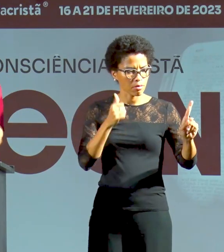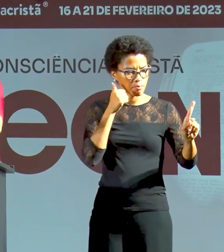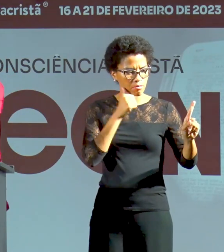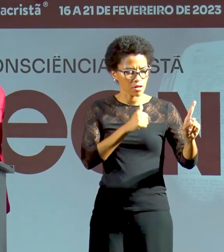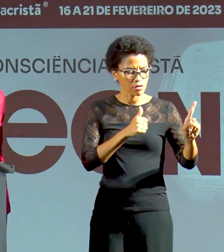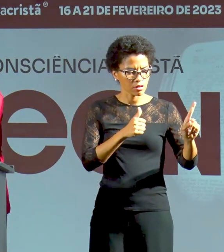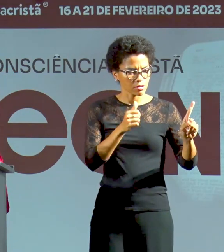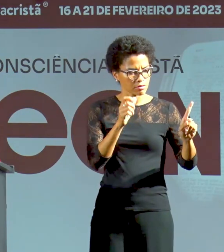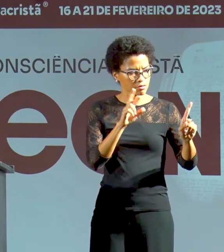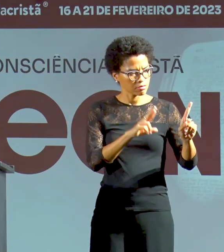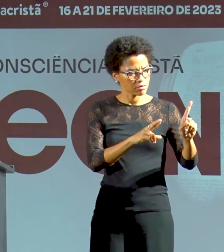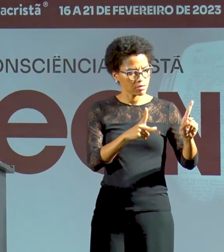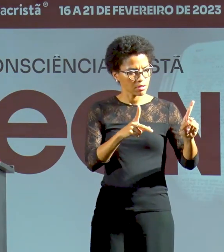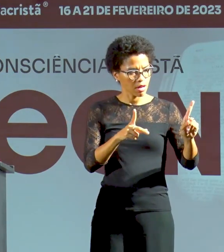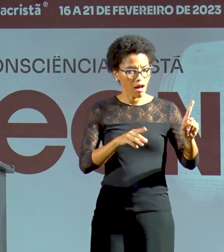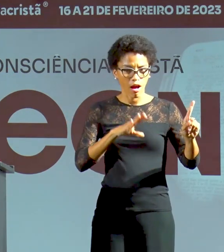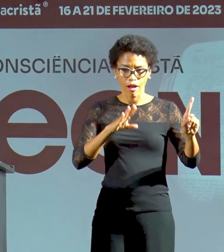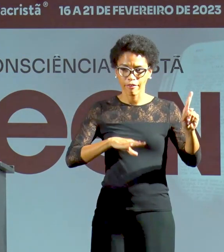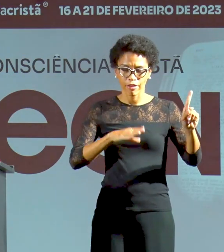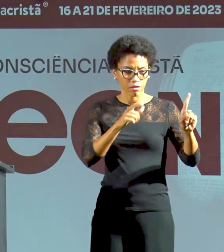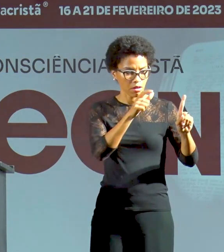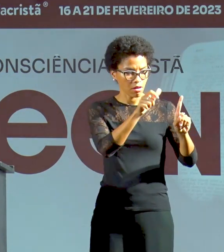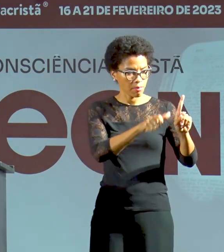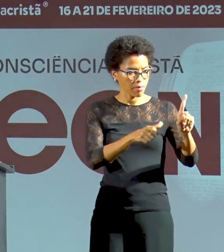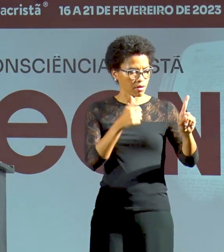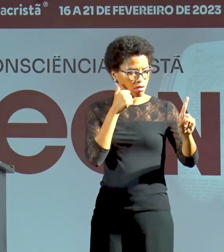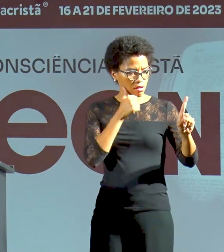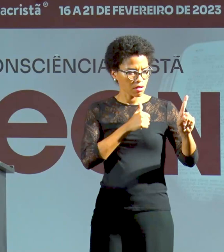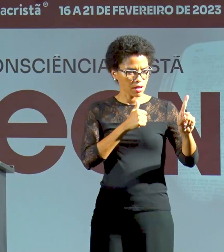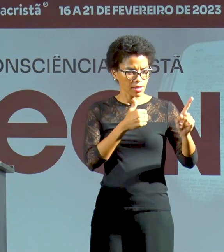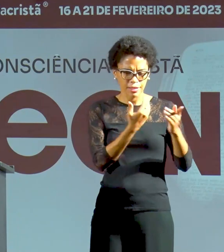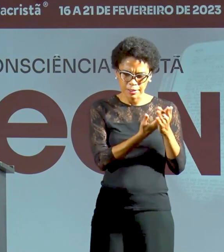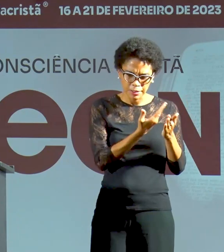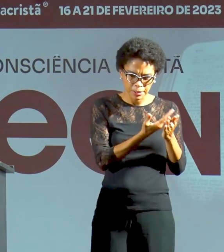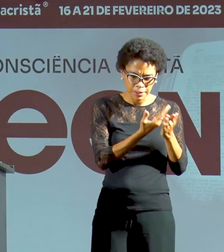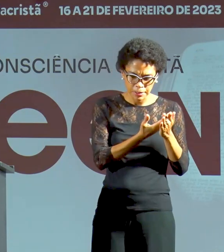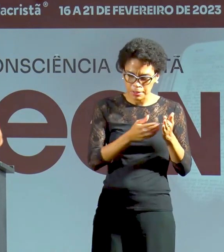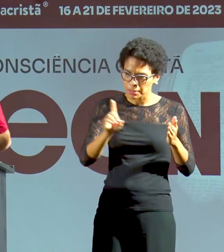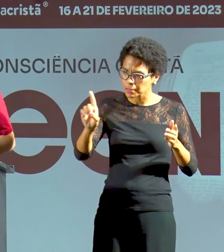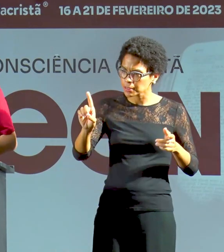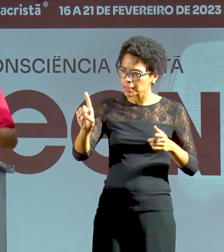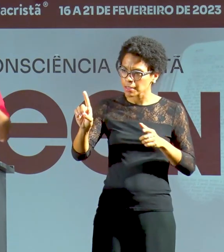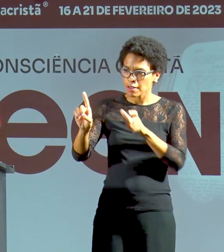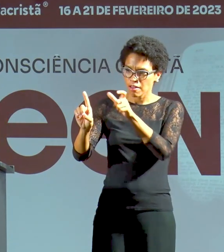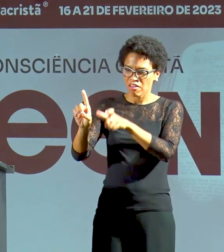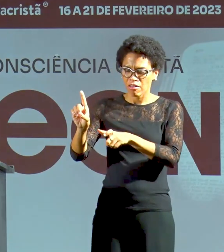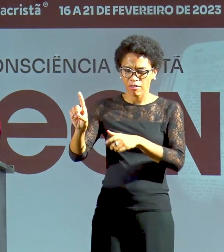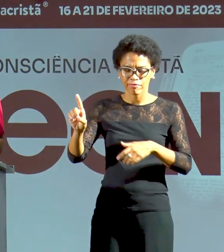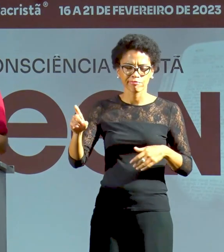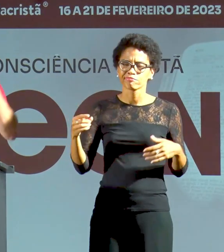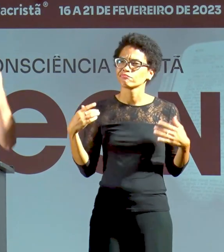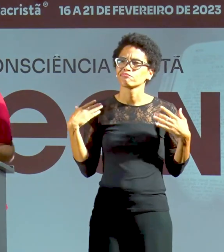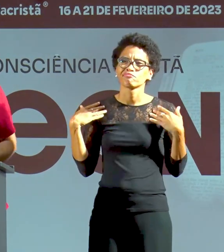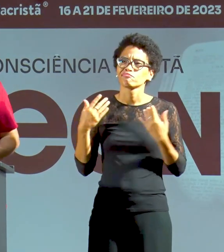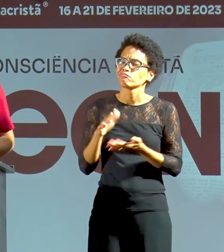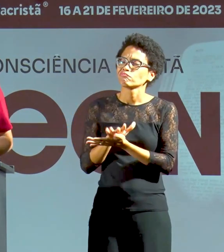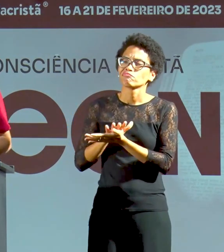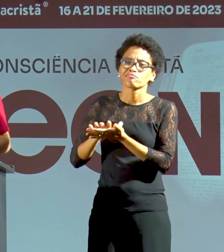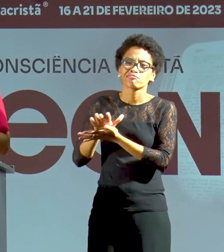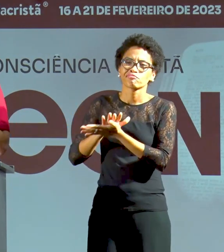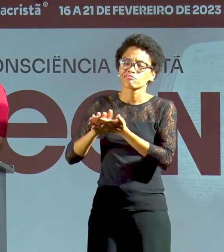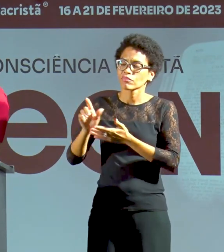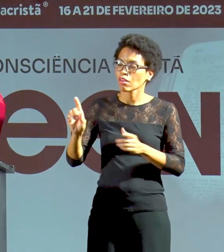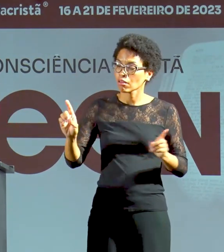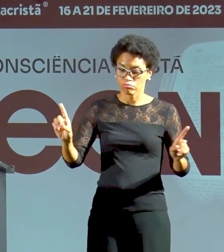que às vezes uma menina estudiosa se apaixone começa um relacionamento com um cara que é à toa Às vezes o menino que é crente que ama